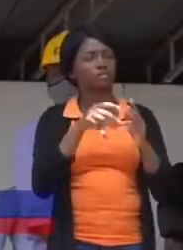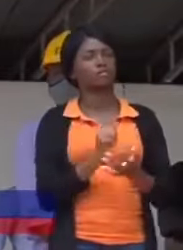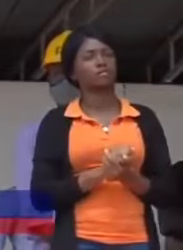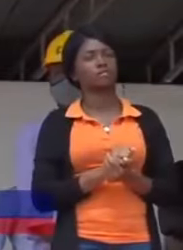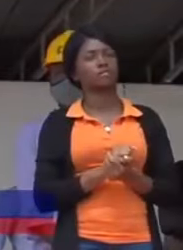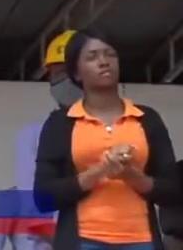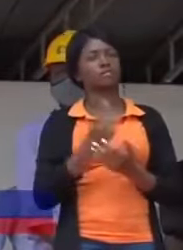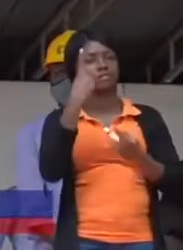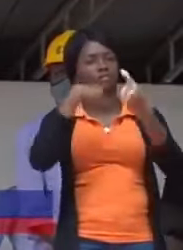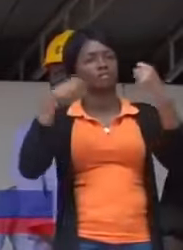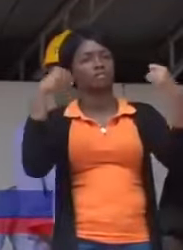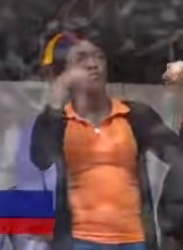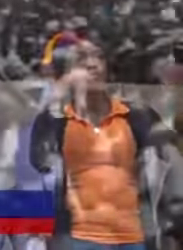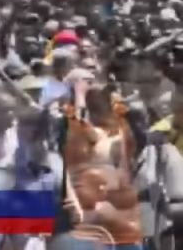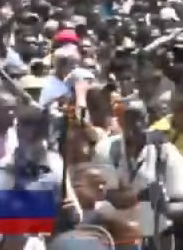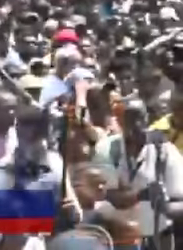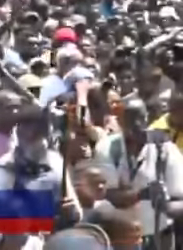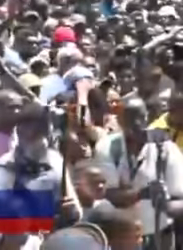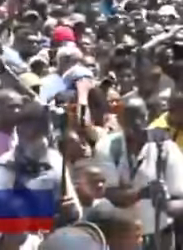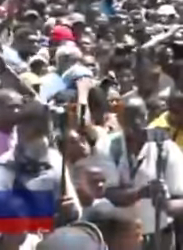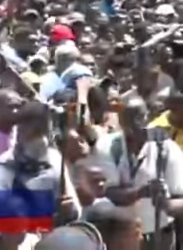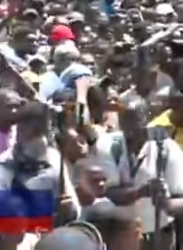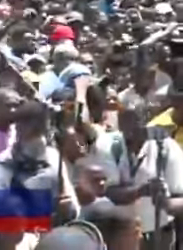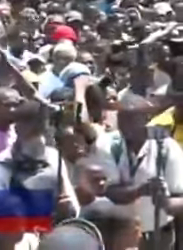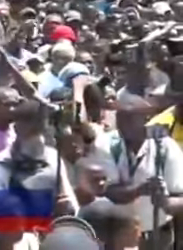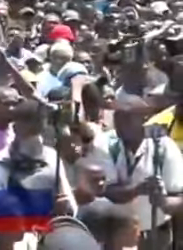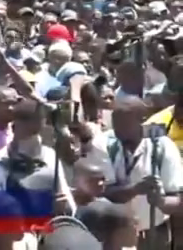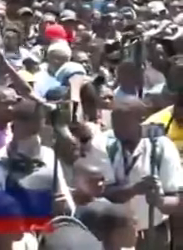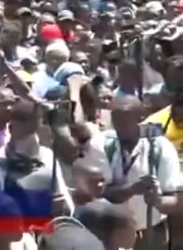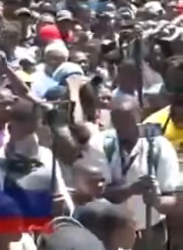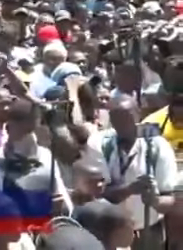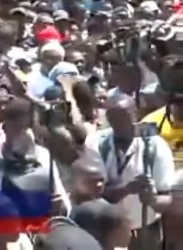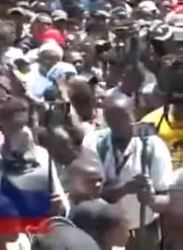problème courant. C'est lik madame la jodia. M'vinn goumak li.